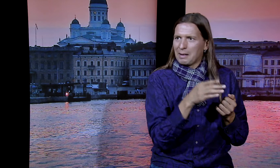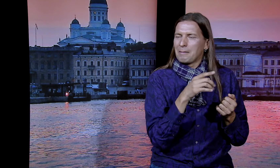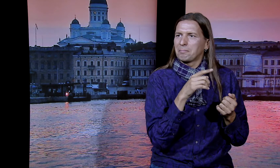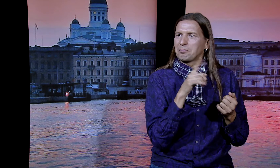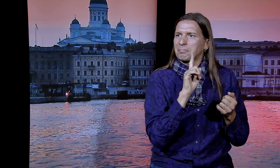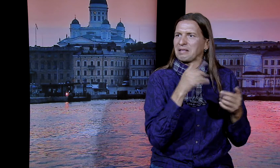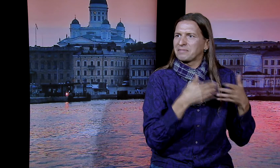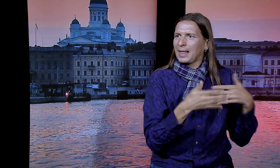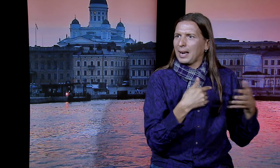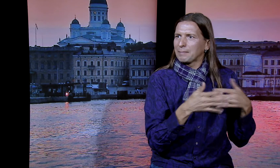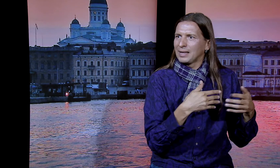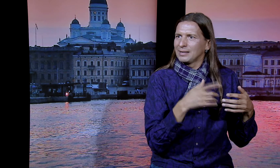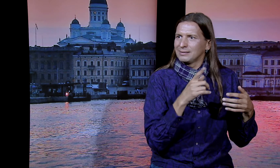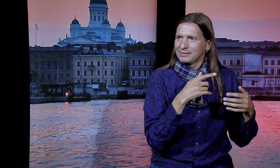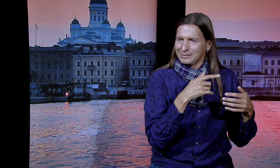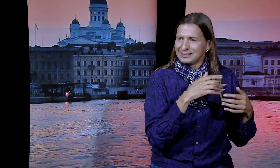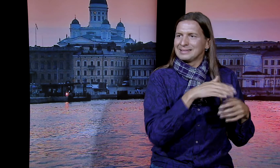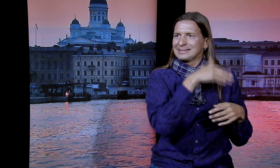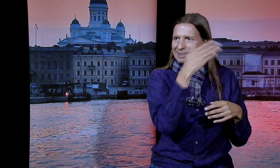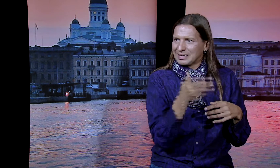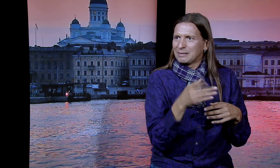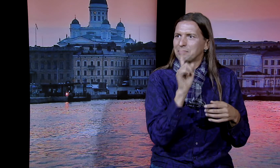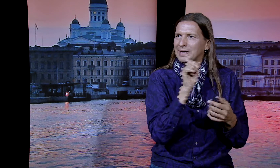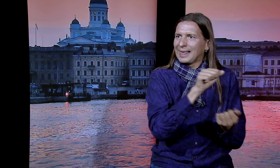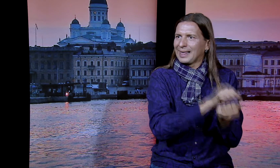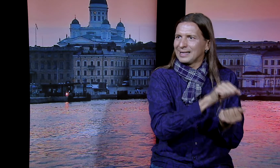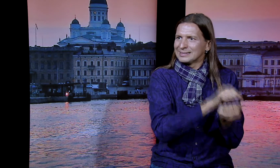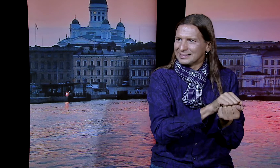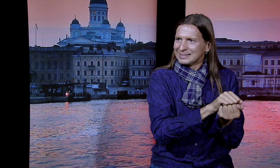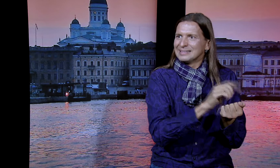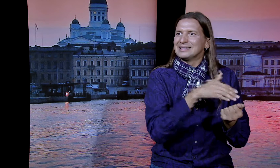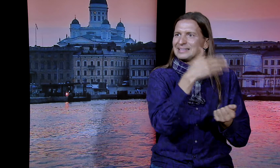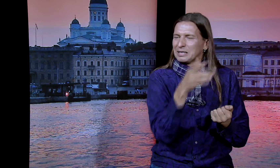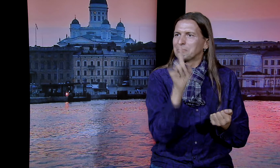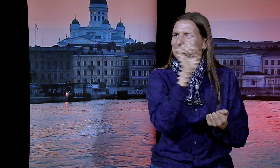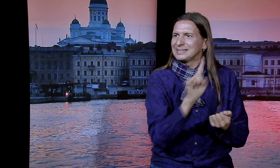Tämän esimerkin kautta voimme todeta viittomakielen ja suomen kielen rakenteen erilaisuuden.